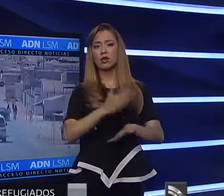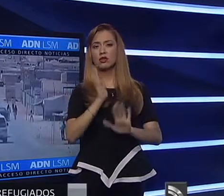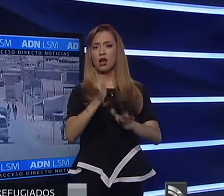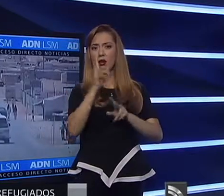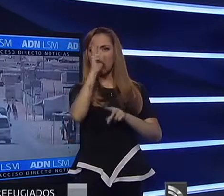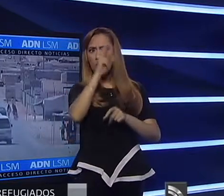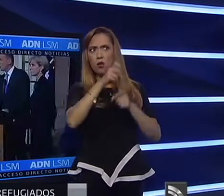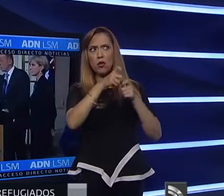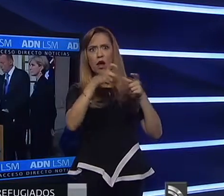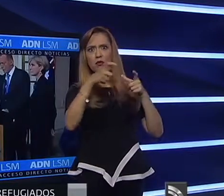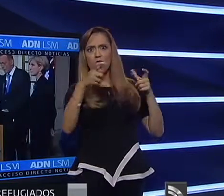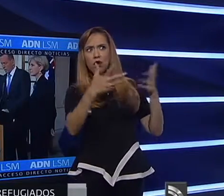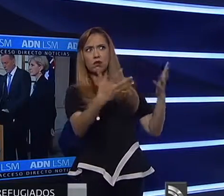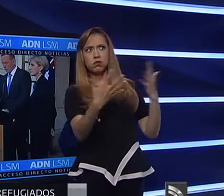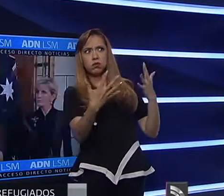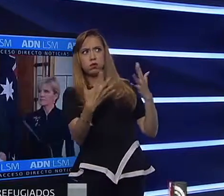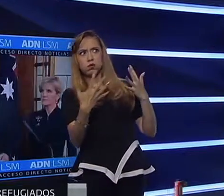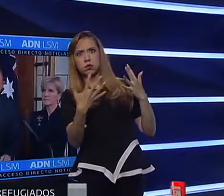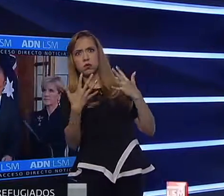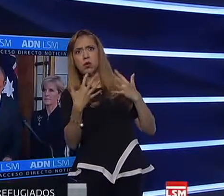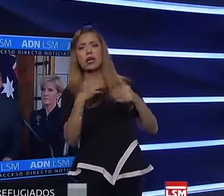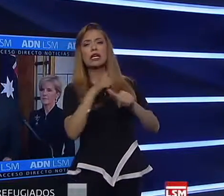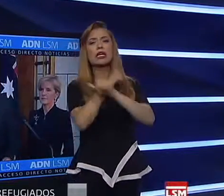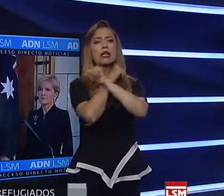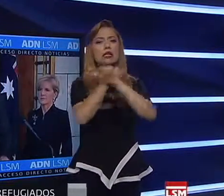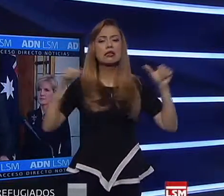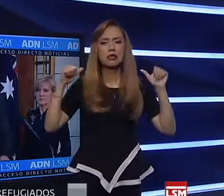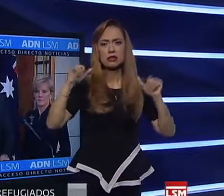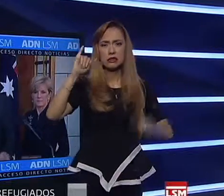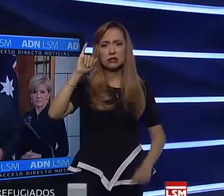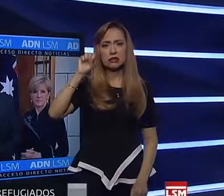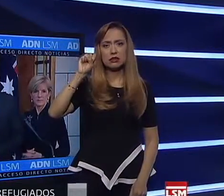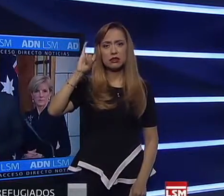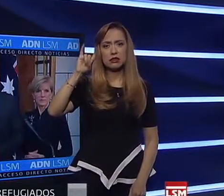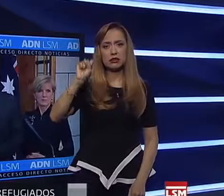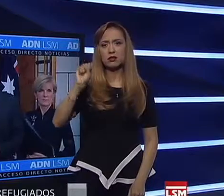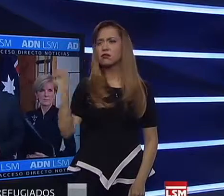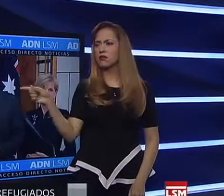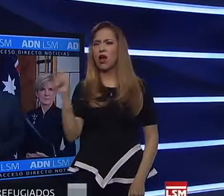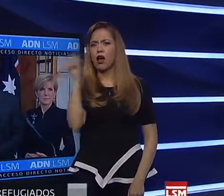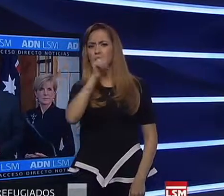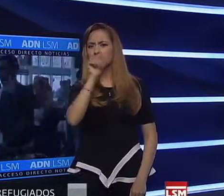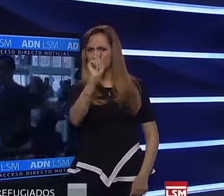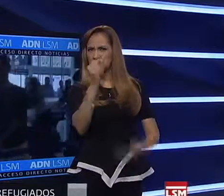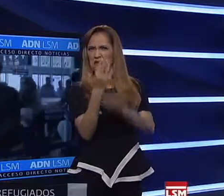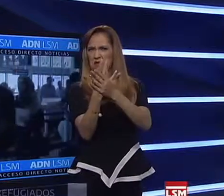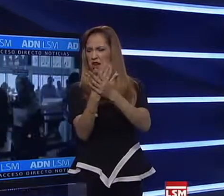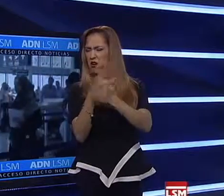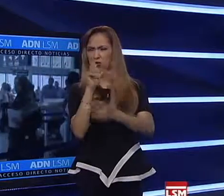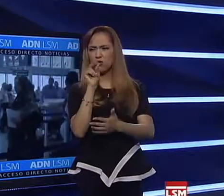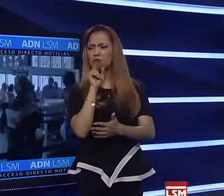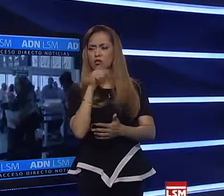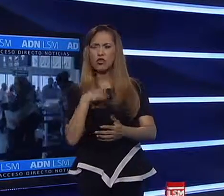Islámico, contra el que Australia anunció nuevos ataques aéreos como parte de la ofensiva internacional.